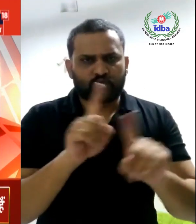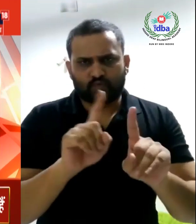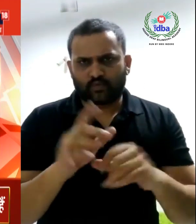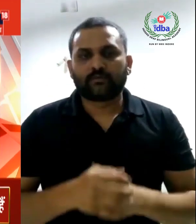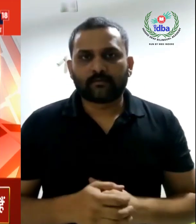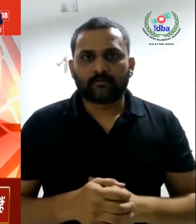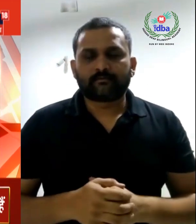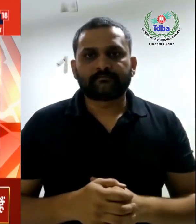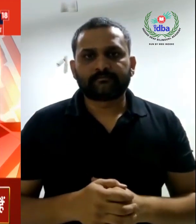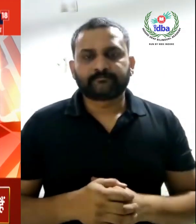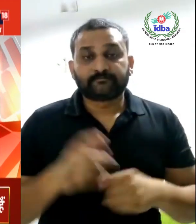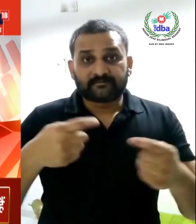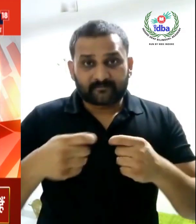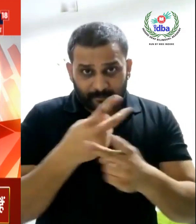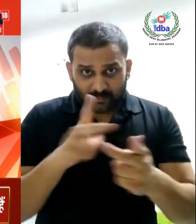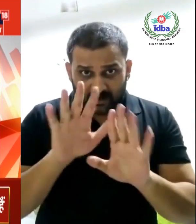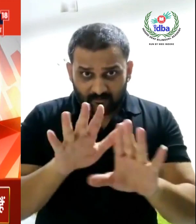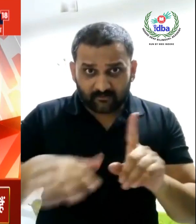पूर्व से प्रचलित उद्योगों के लिए